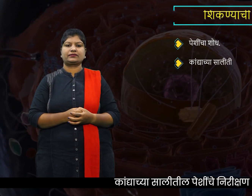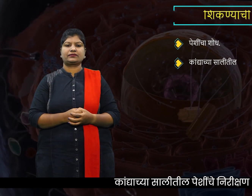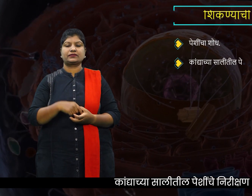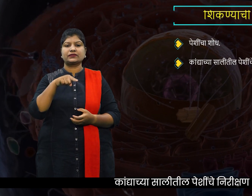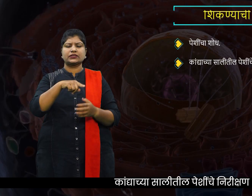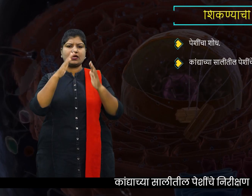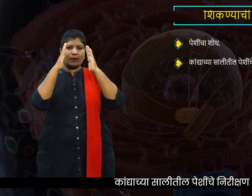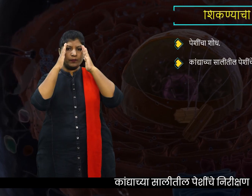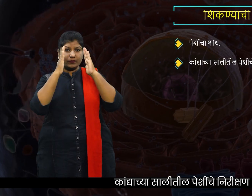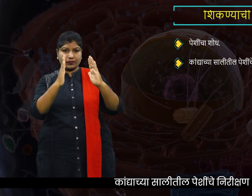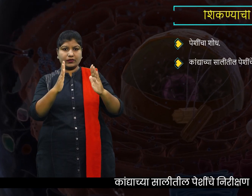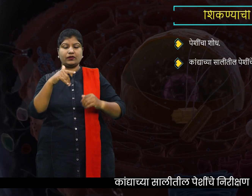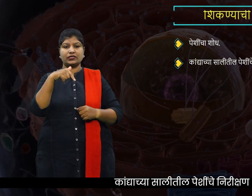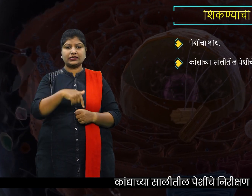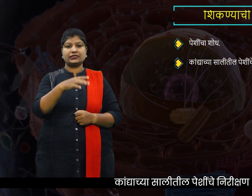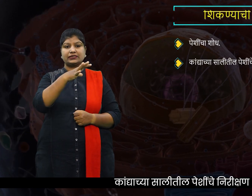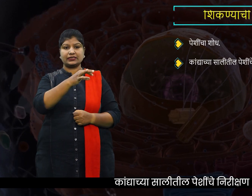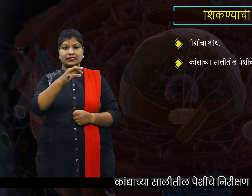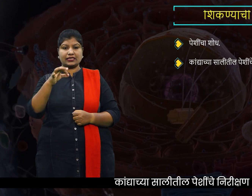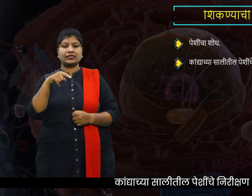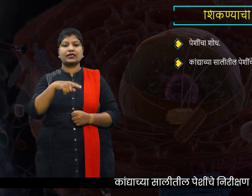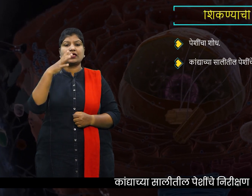कांद्याच्या सालीतील पेशींचे निरीक्षण,